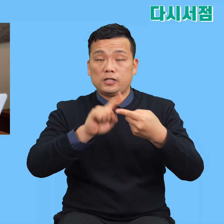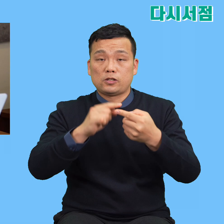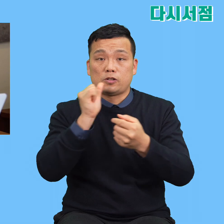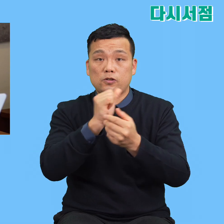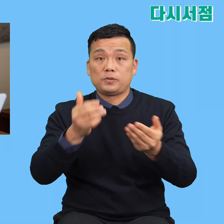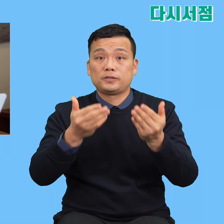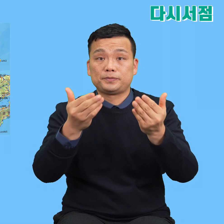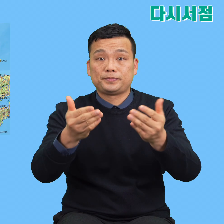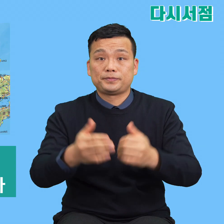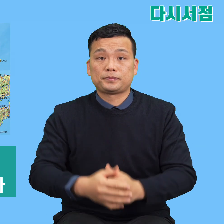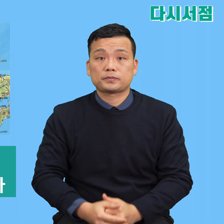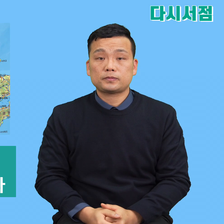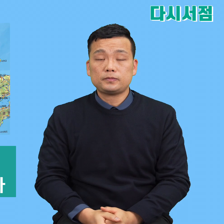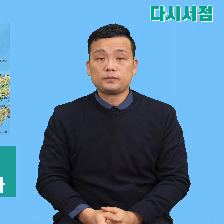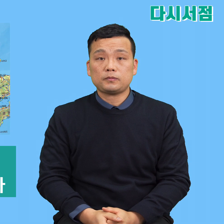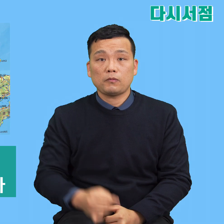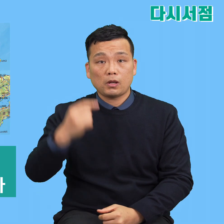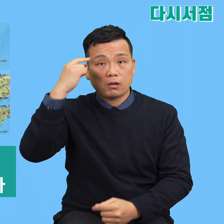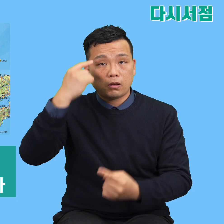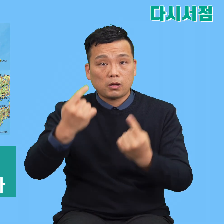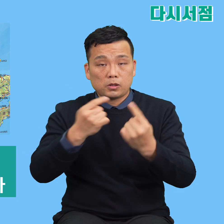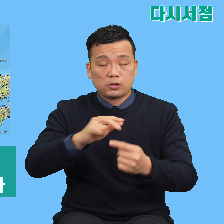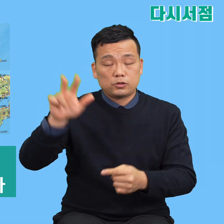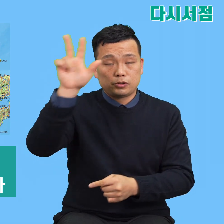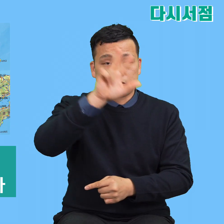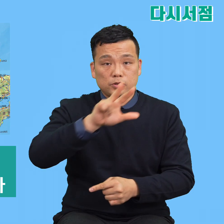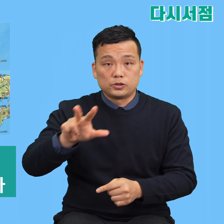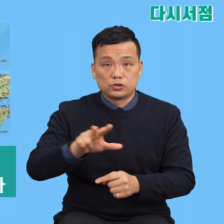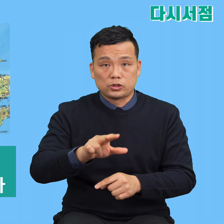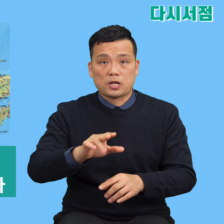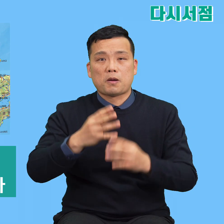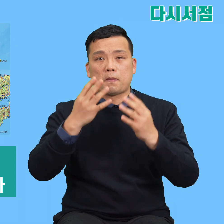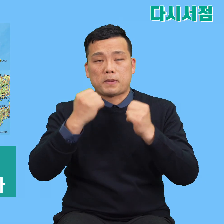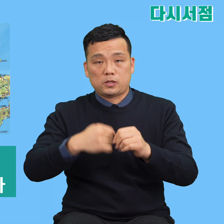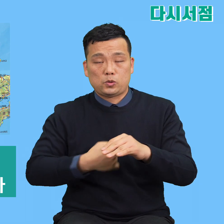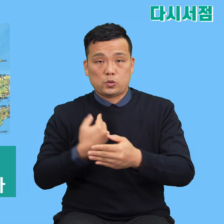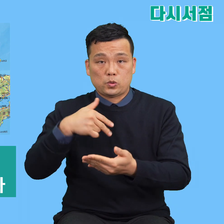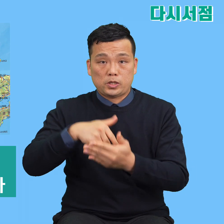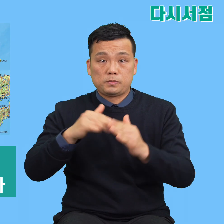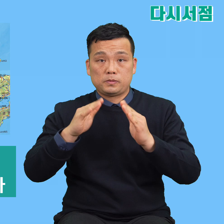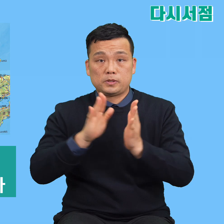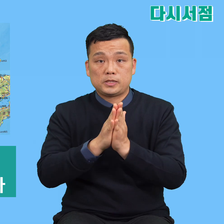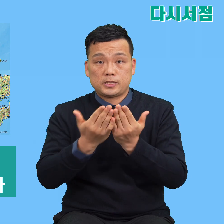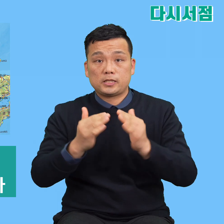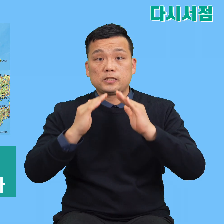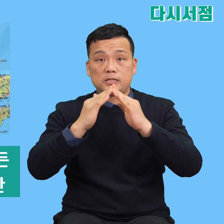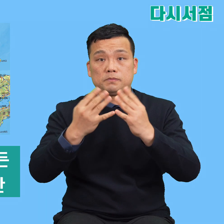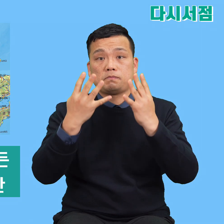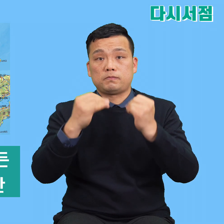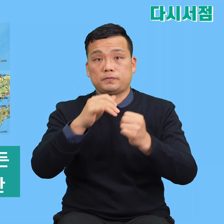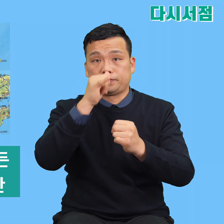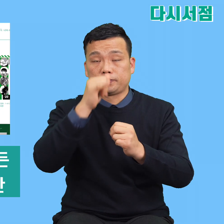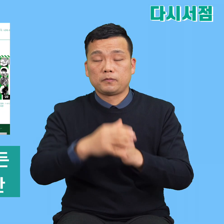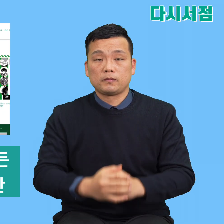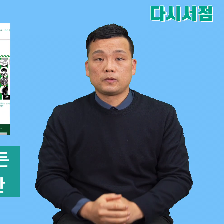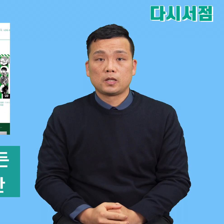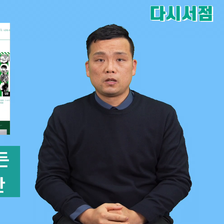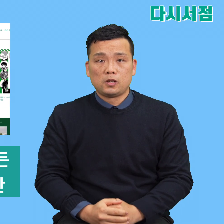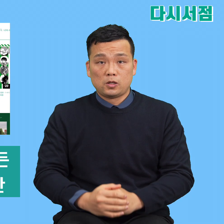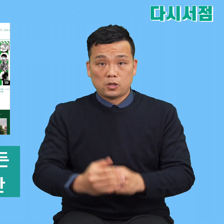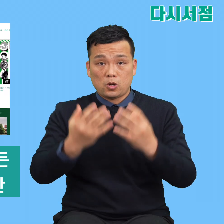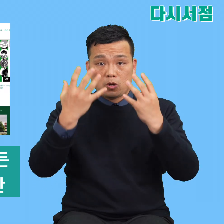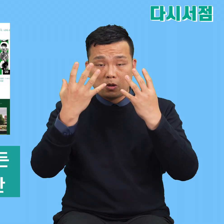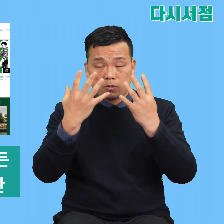알아볼게요. 생각보다 전국에는 정말 많은 독립서점이 있습니다. 물론